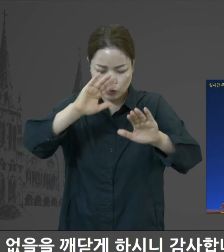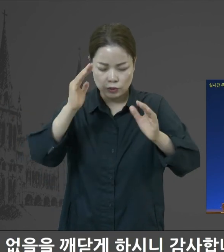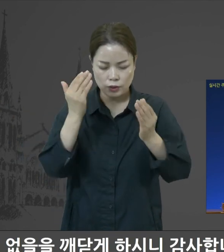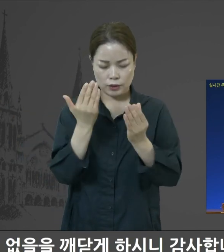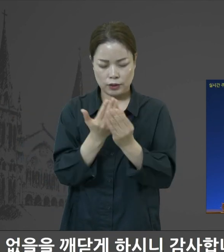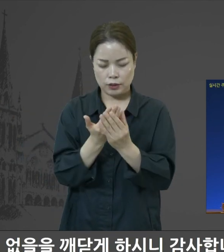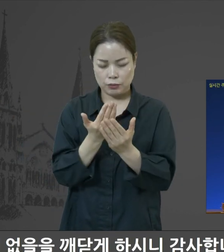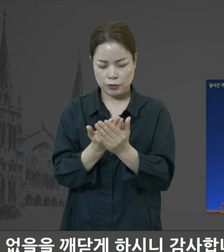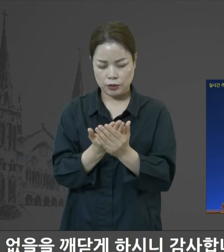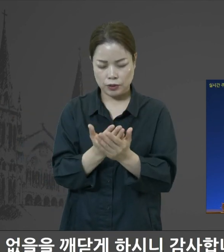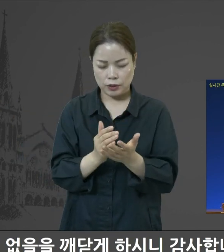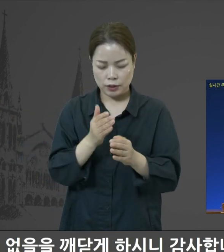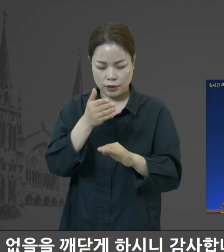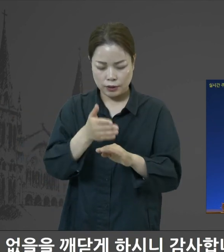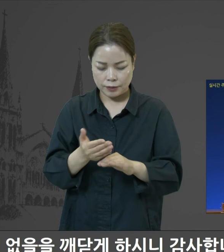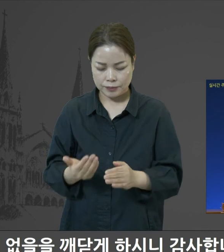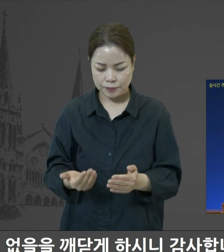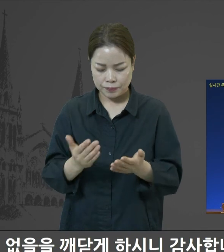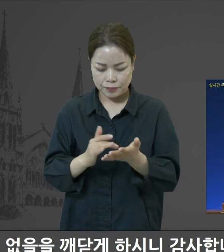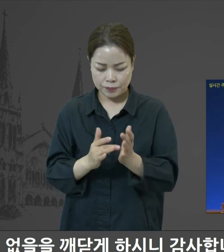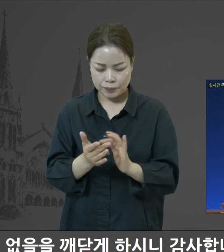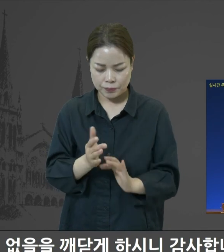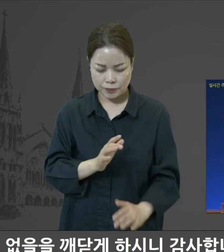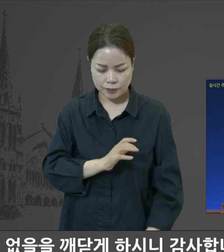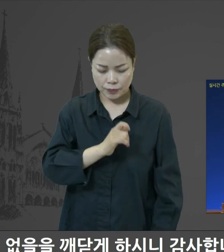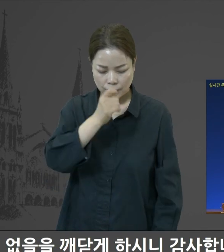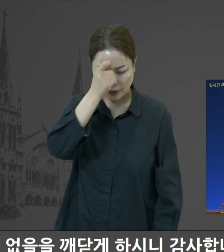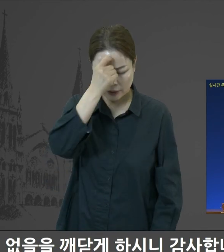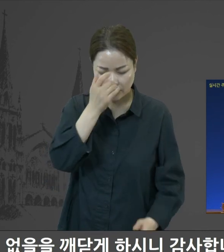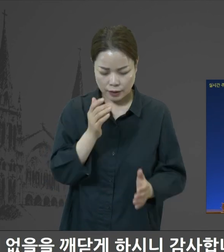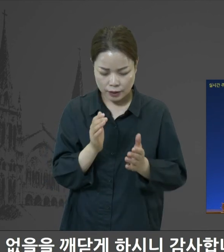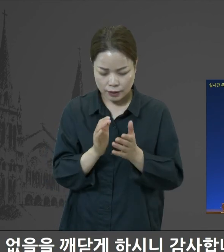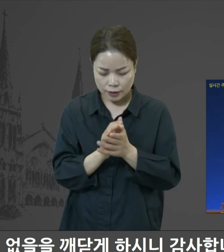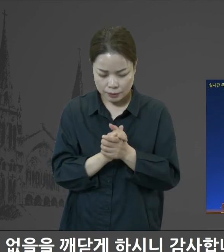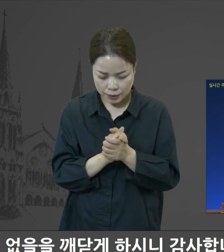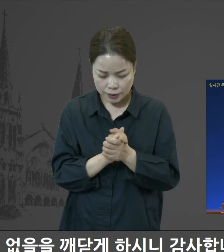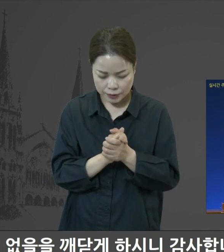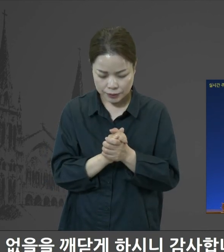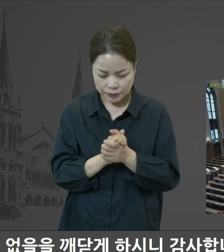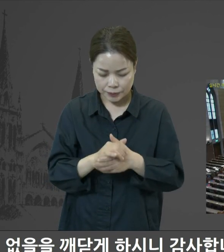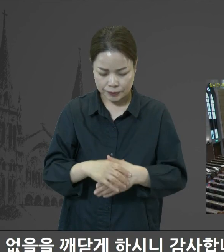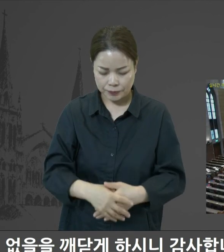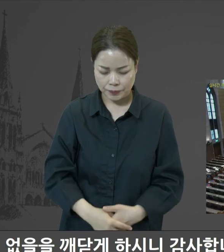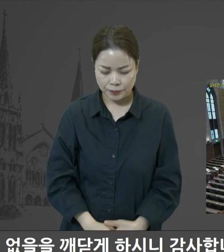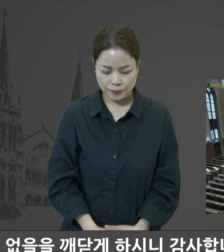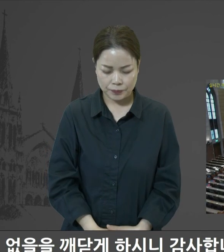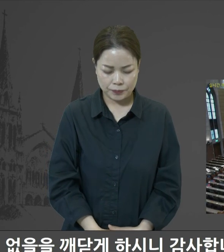주옵소서. 감사하며 예수님의 이름으로 기도하옵나이다. 아멘.